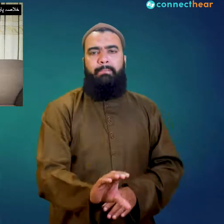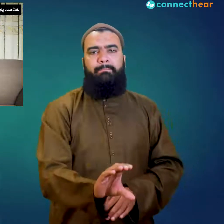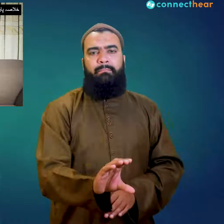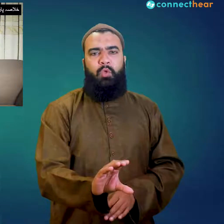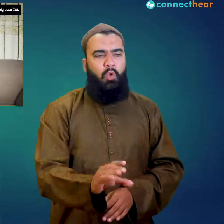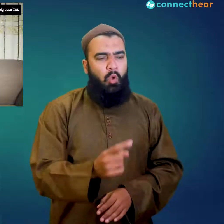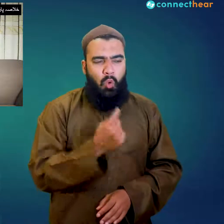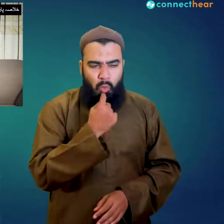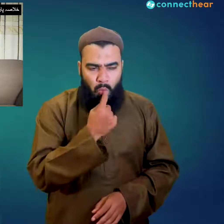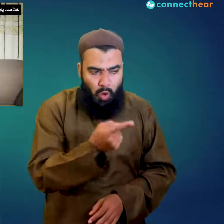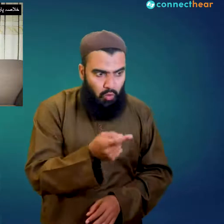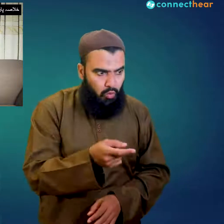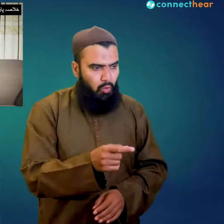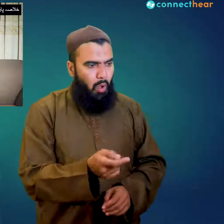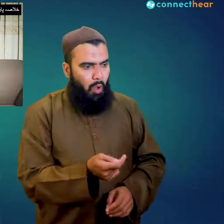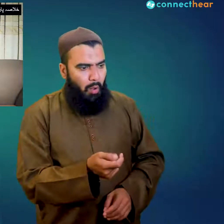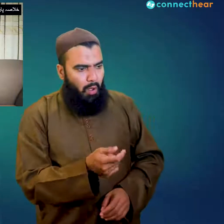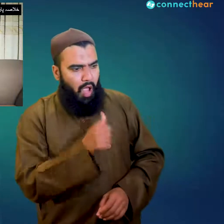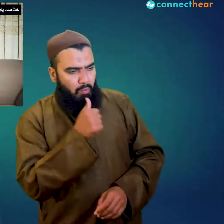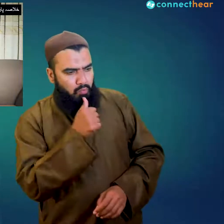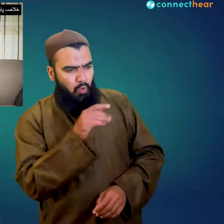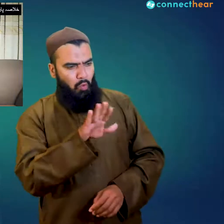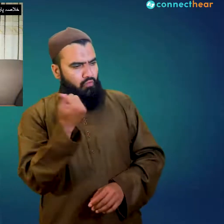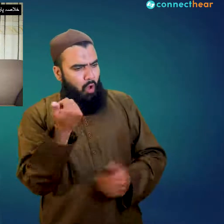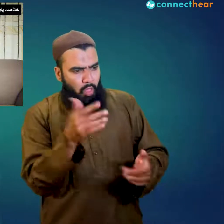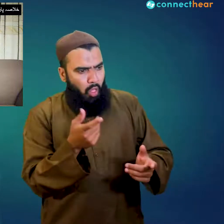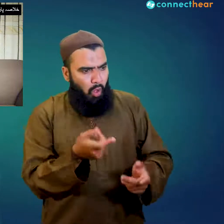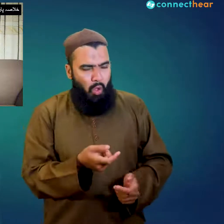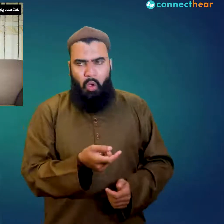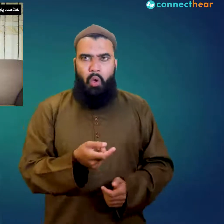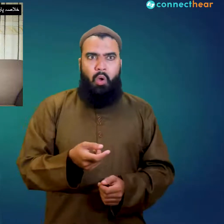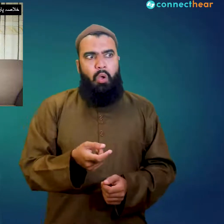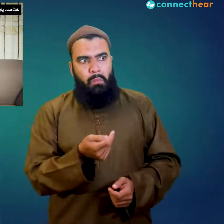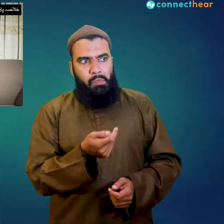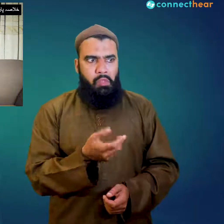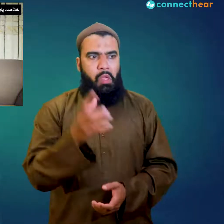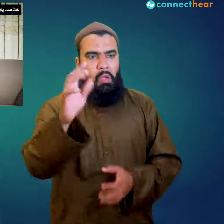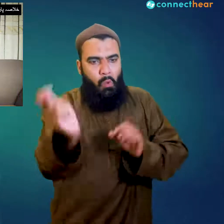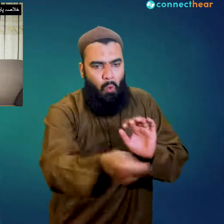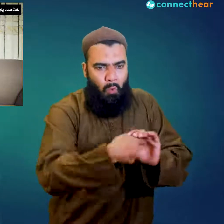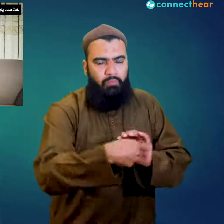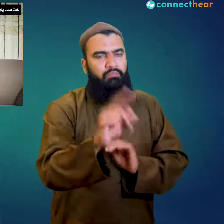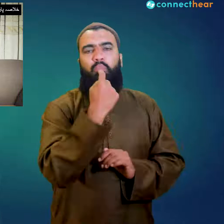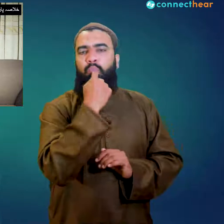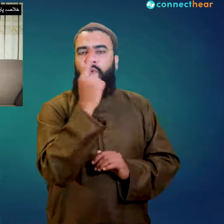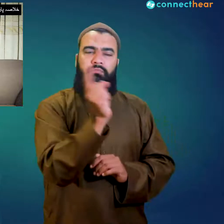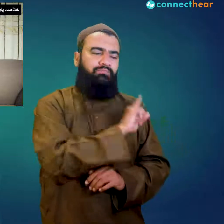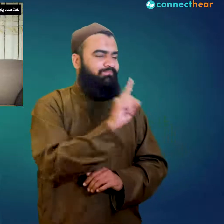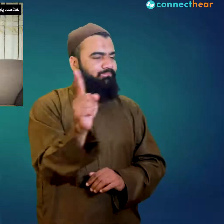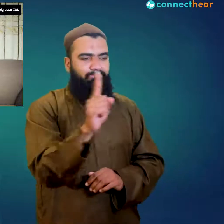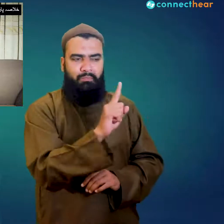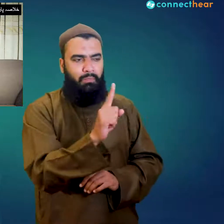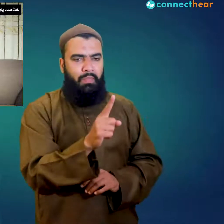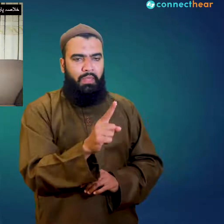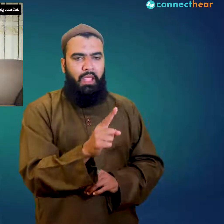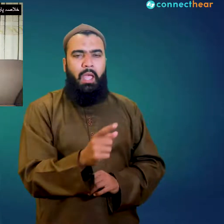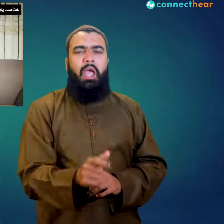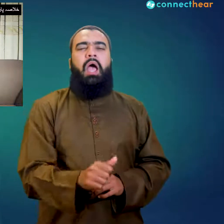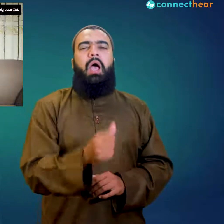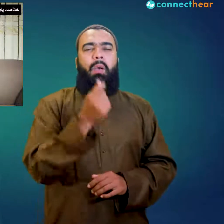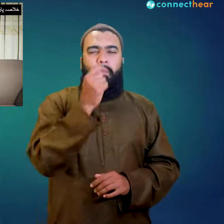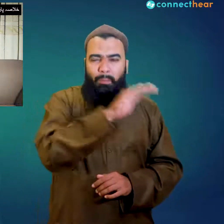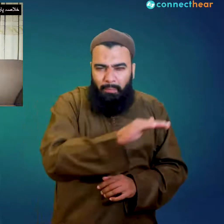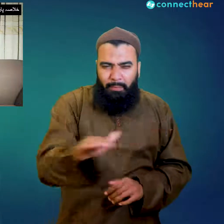اللہ علیہ وسلم نے فرمایا کہ سب سے بہترین گھر وہ ہے کہ جس میں کوئی یتیم پرورش پا رہا ہو اور